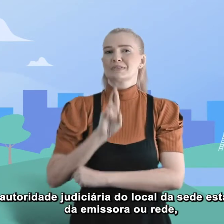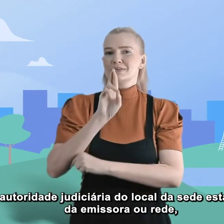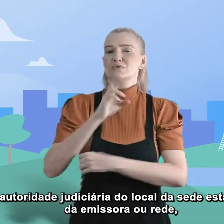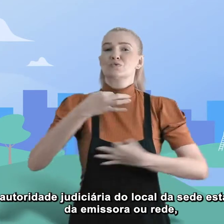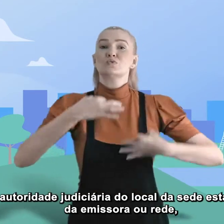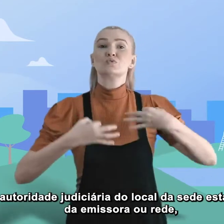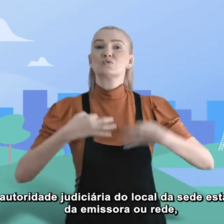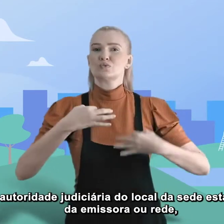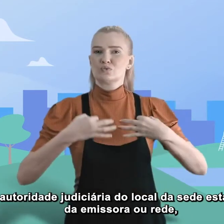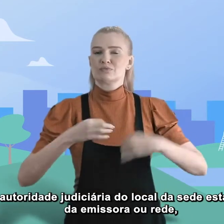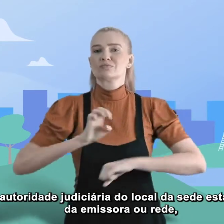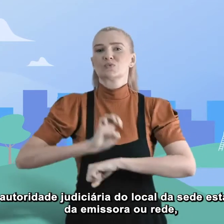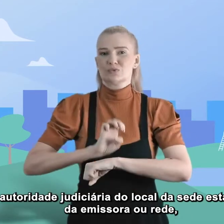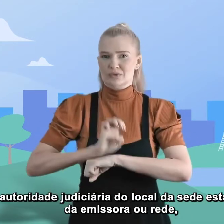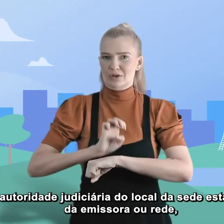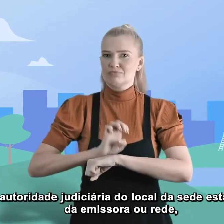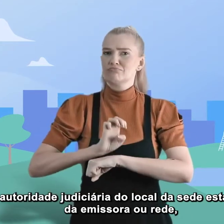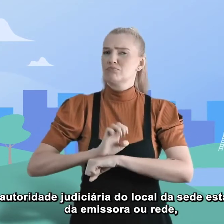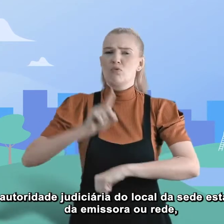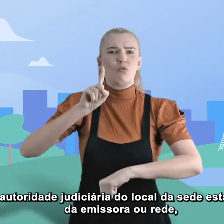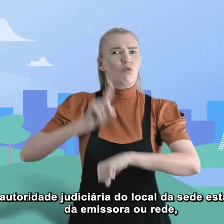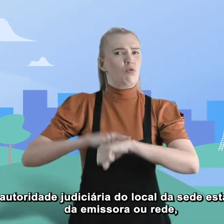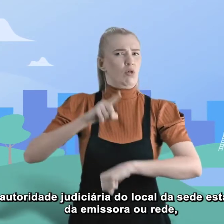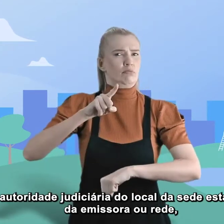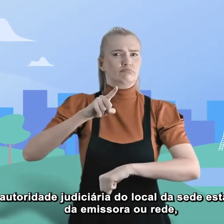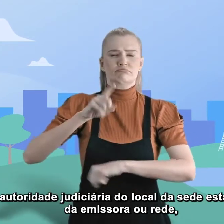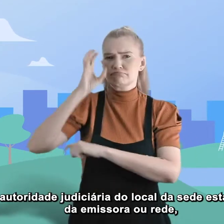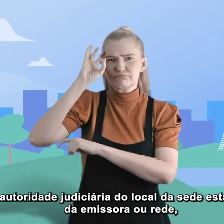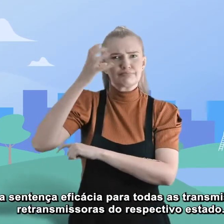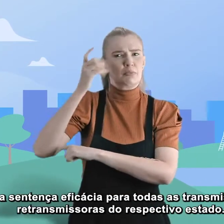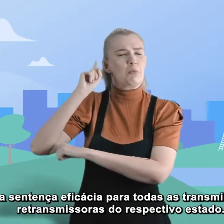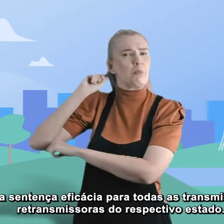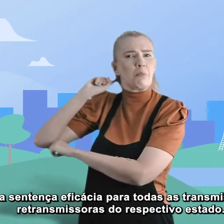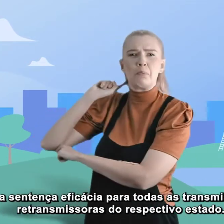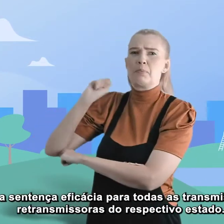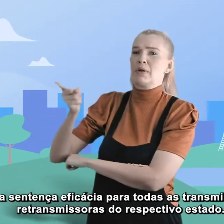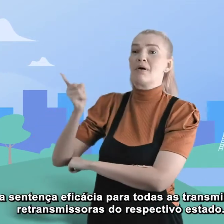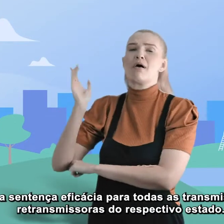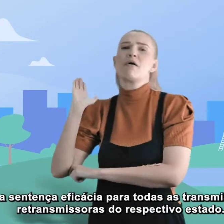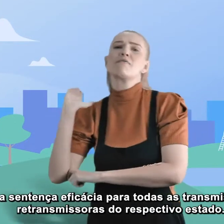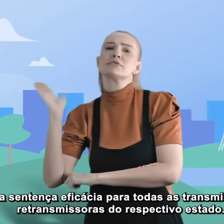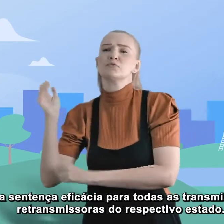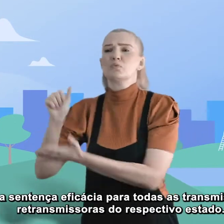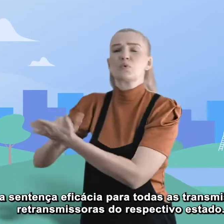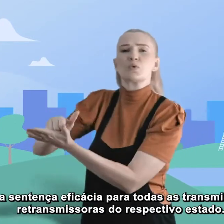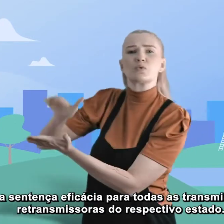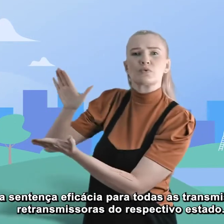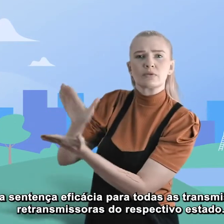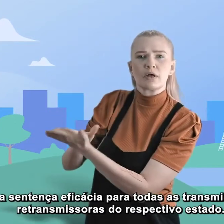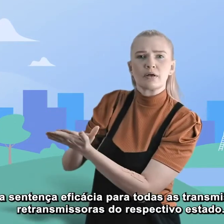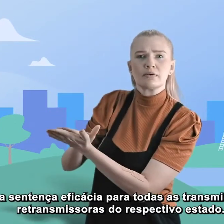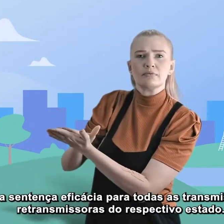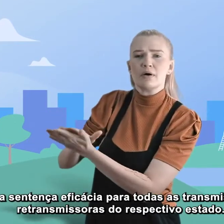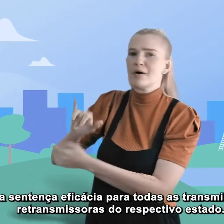do local da sede estadual da emissora ou rede, tendo a sentença eficácia para todas as transmissoras